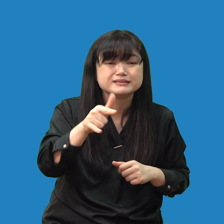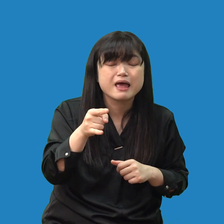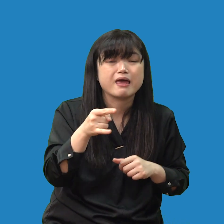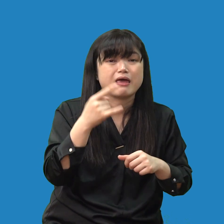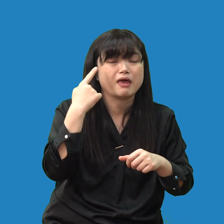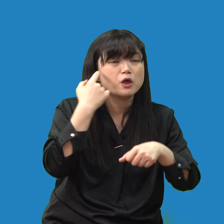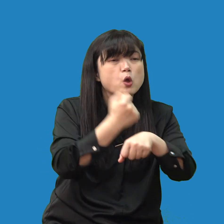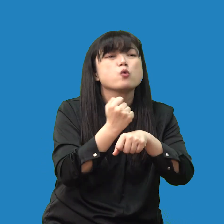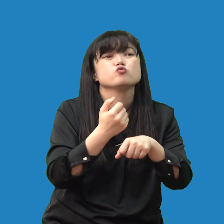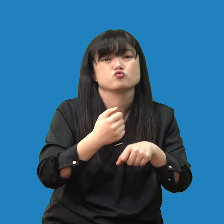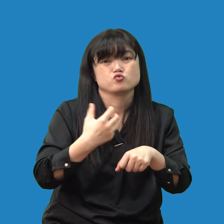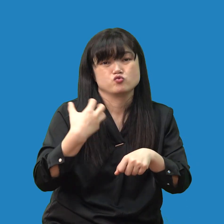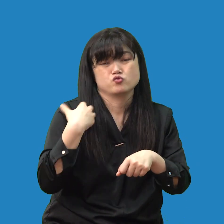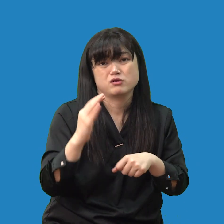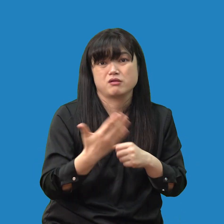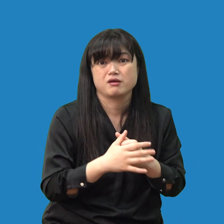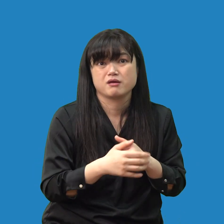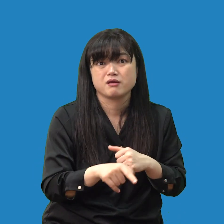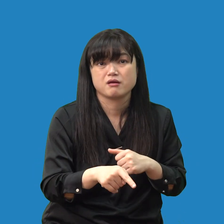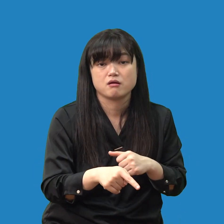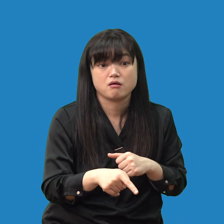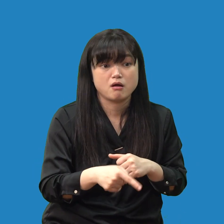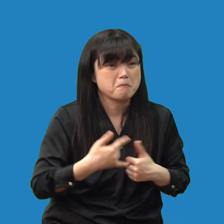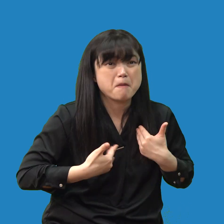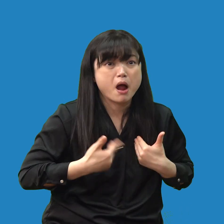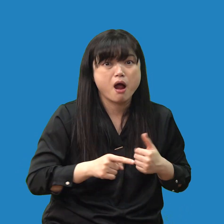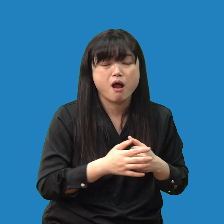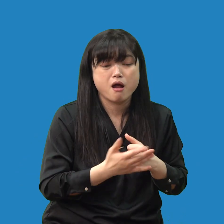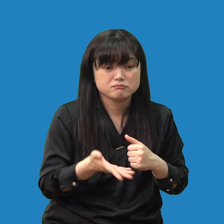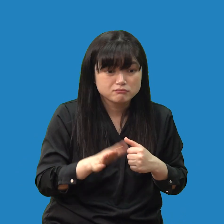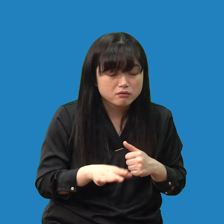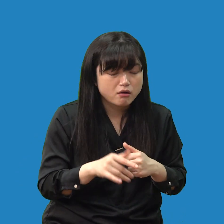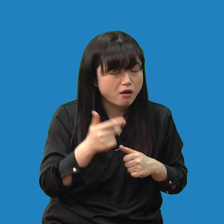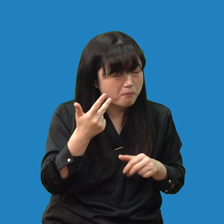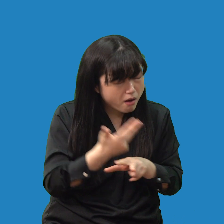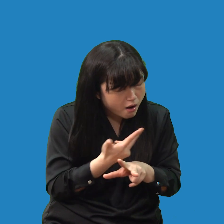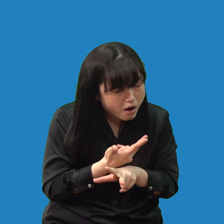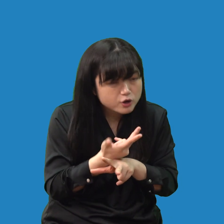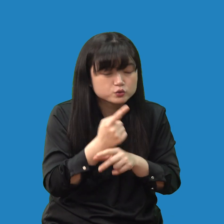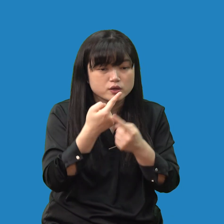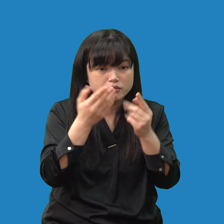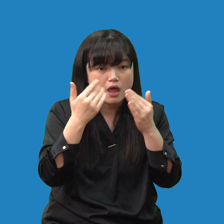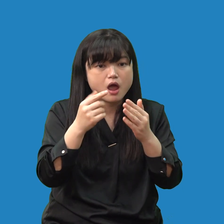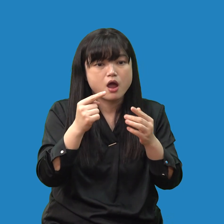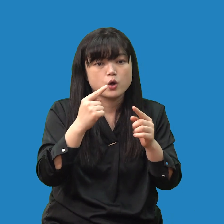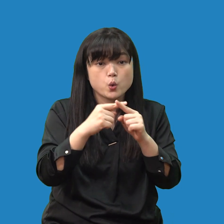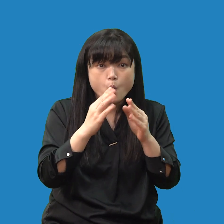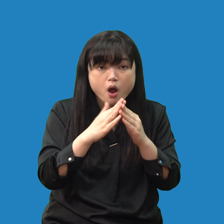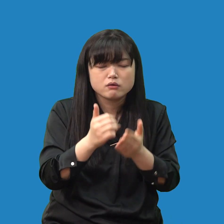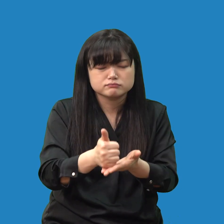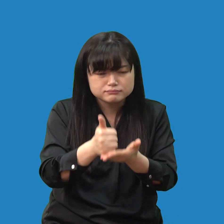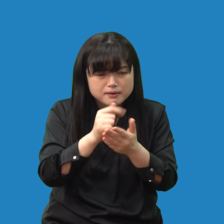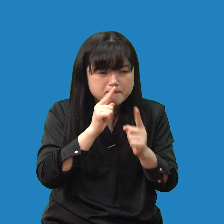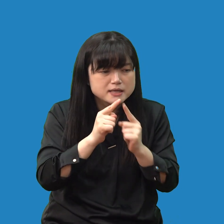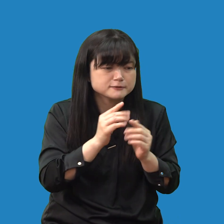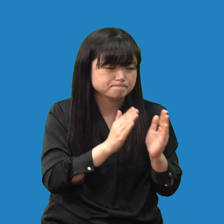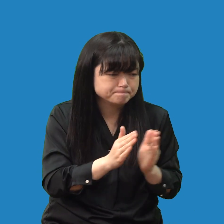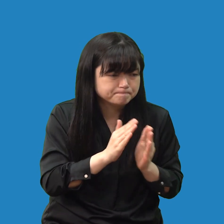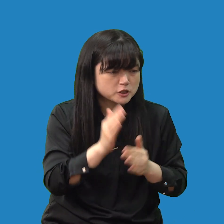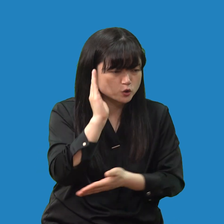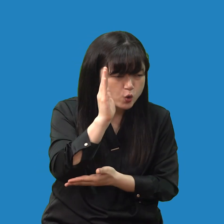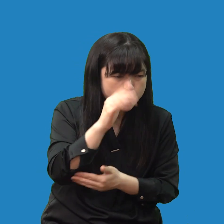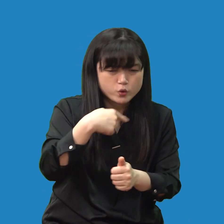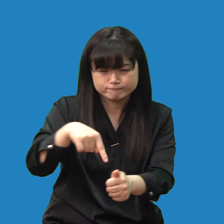연구 부담이 굉장히 클 겁니다. 하지만 동시에 매주 대학생 교회를 섬깁니다. 말씀을